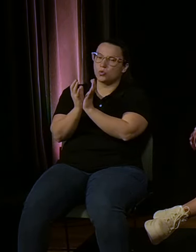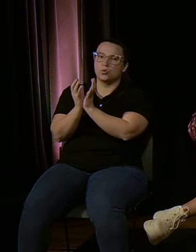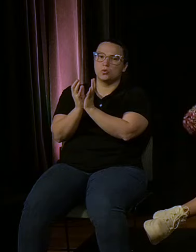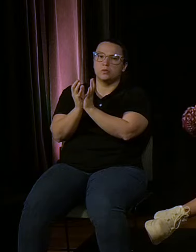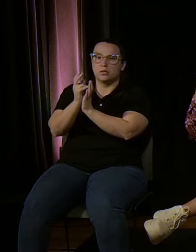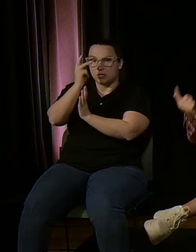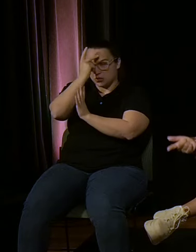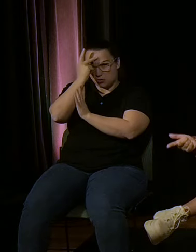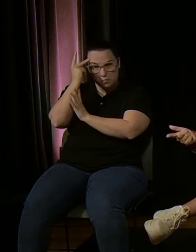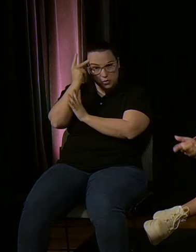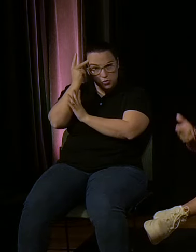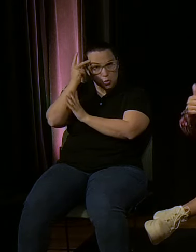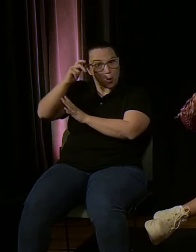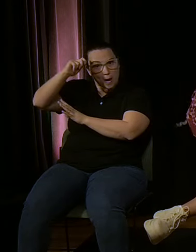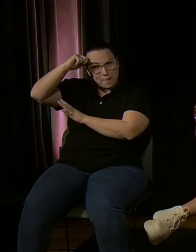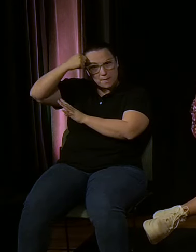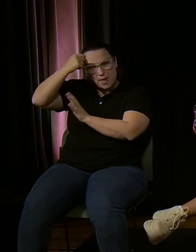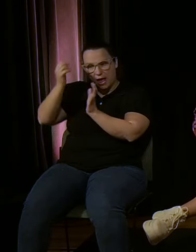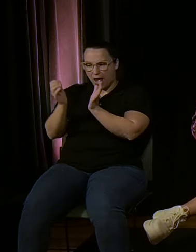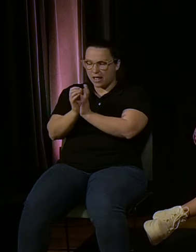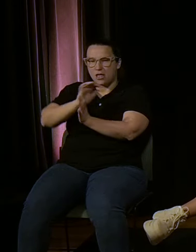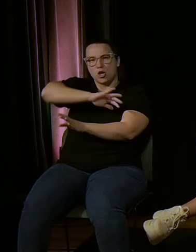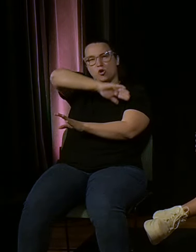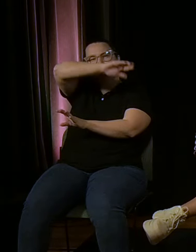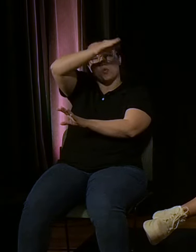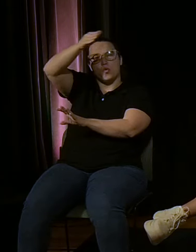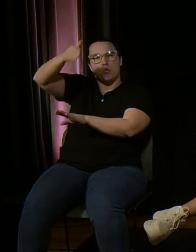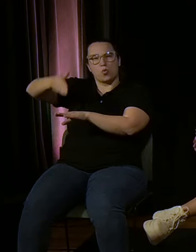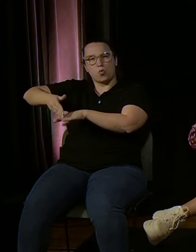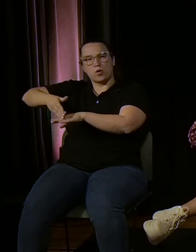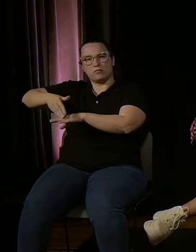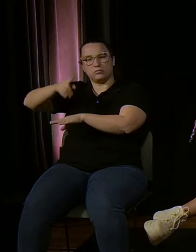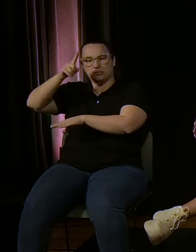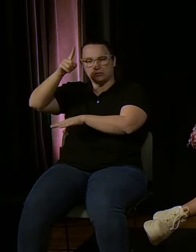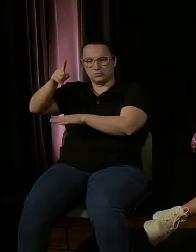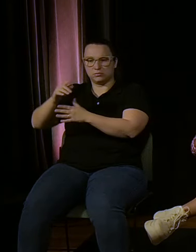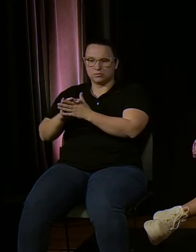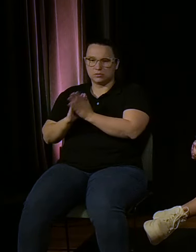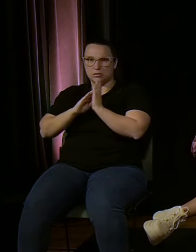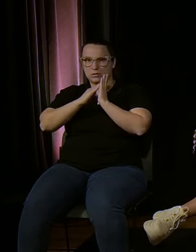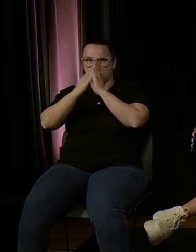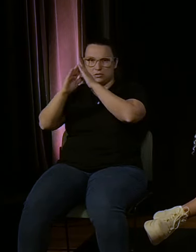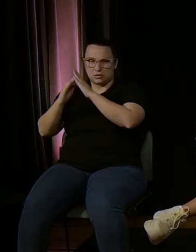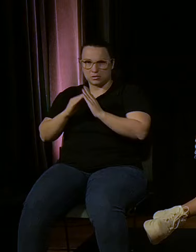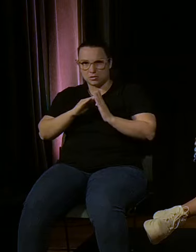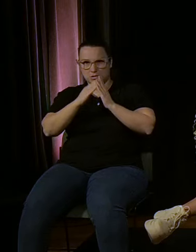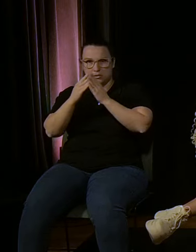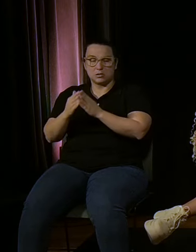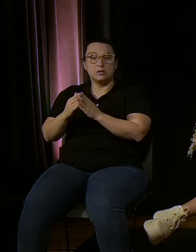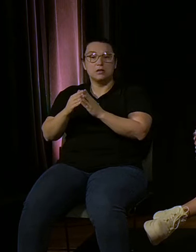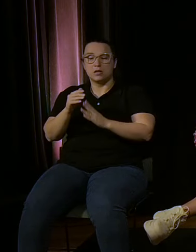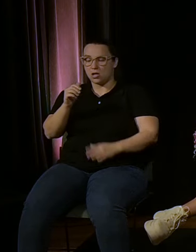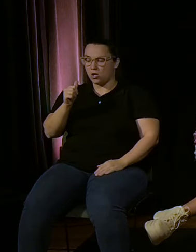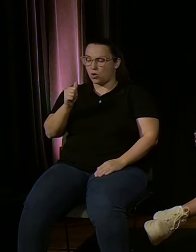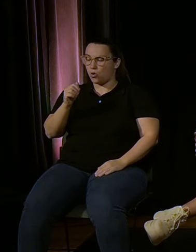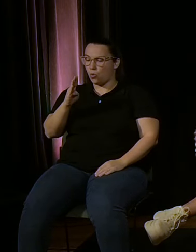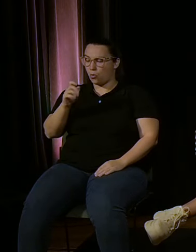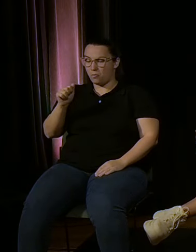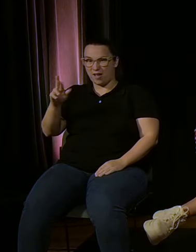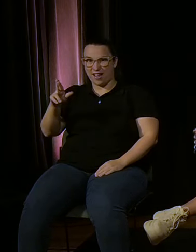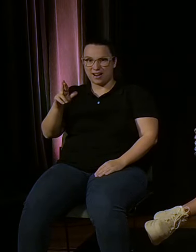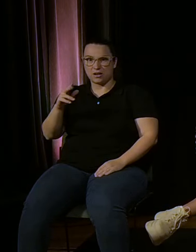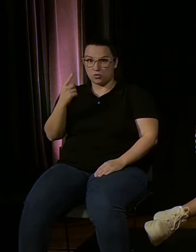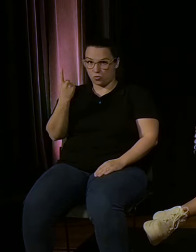de pessoas pretas no morro, no alto do morro. E essa galera tá no bar. Um deles é o Antônio